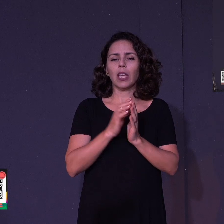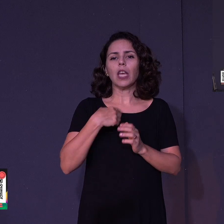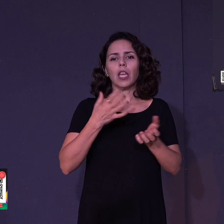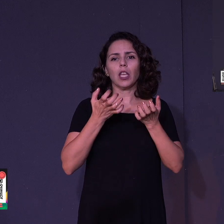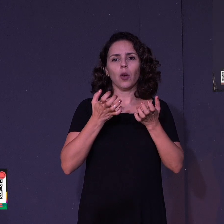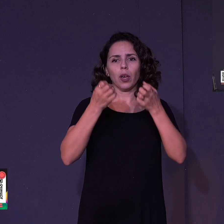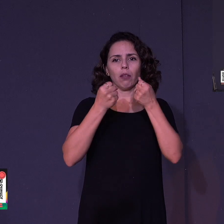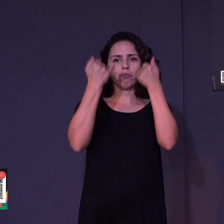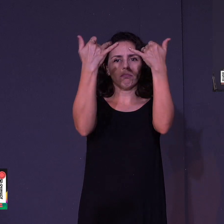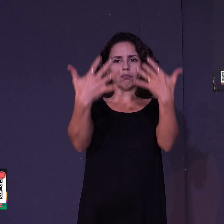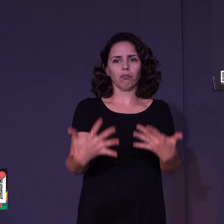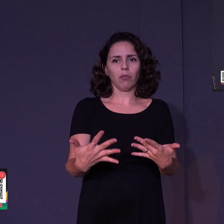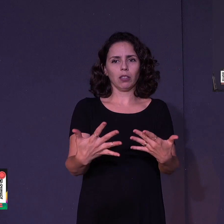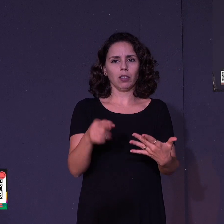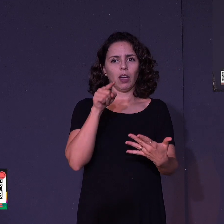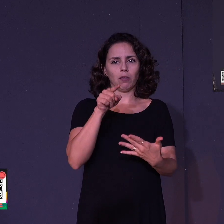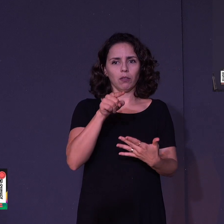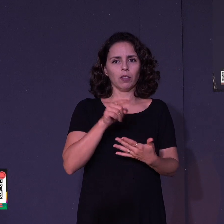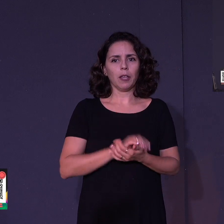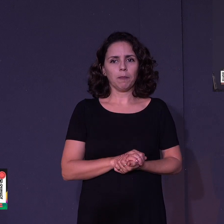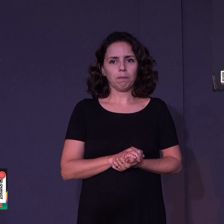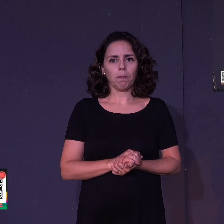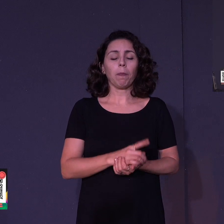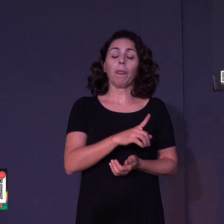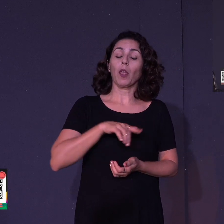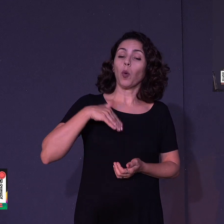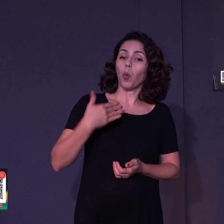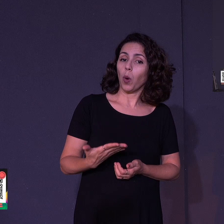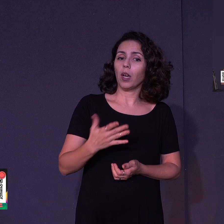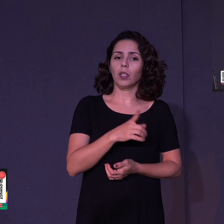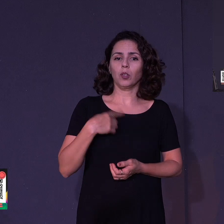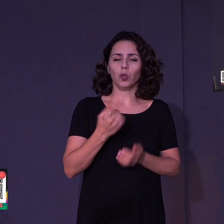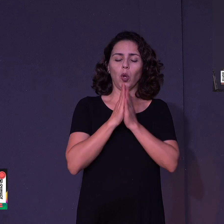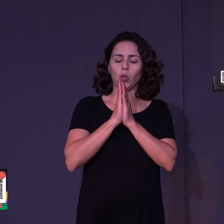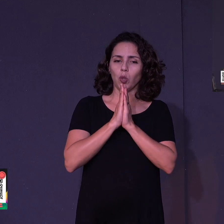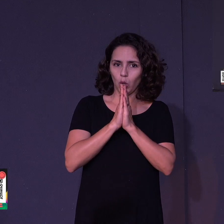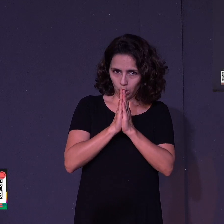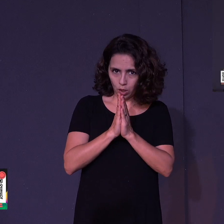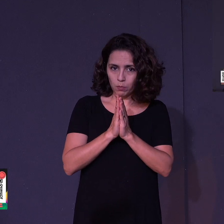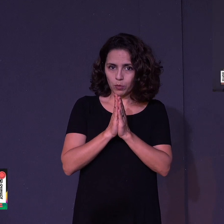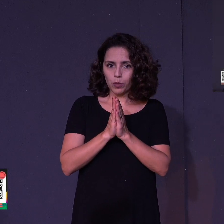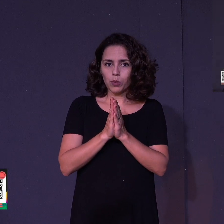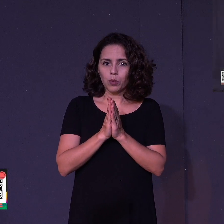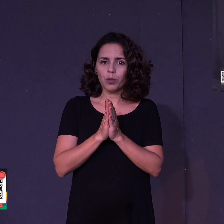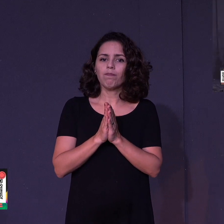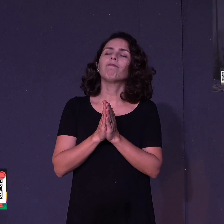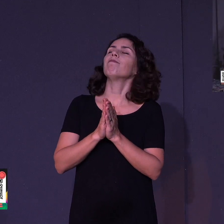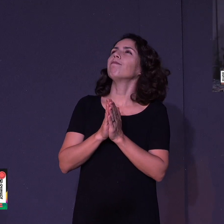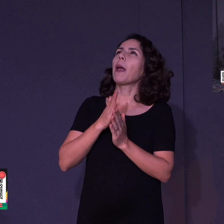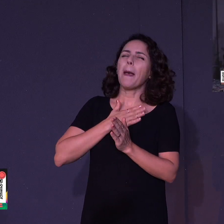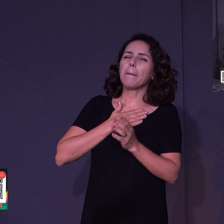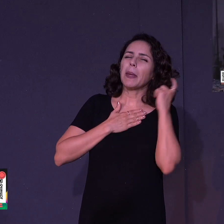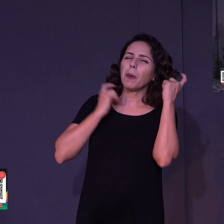Mediante a oração, nós renovamos a nossa confiança na fidelidade do Senhor, ao lançarmos sobre Ele as nossas preocupações